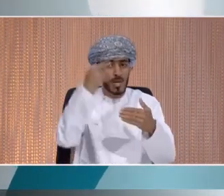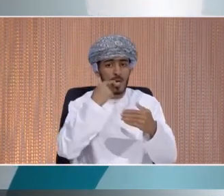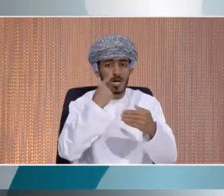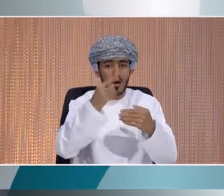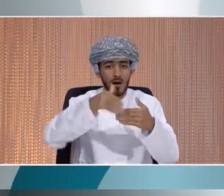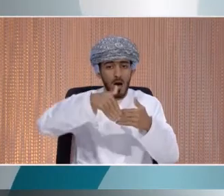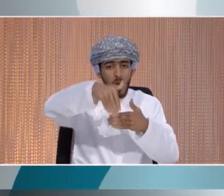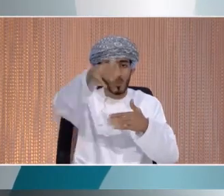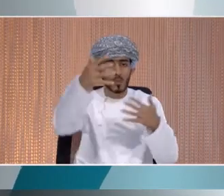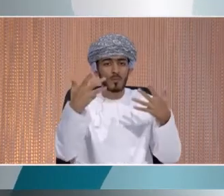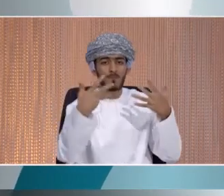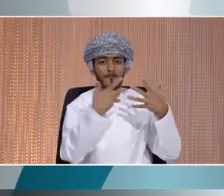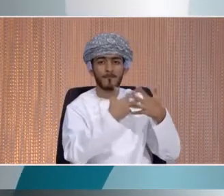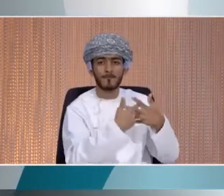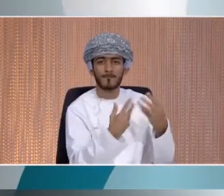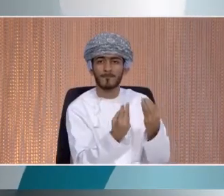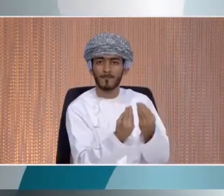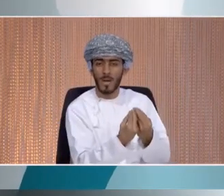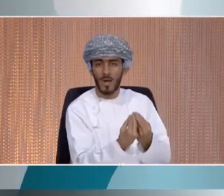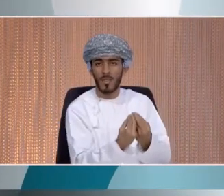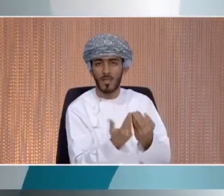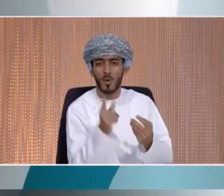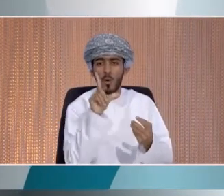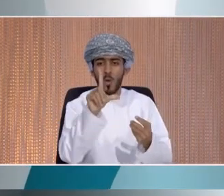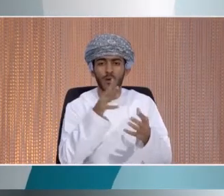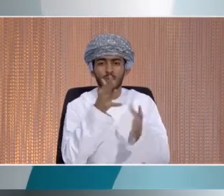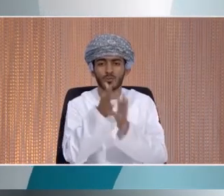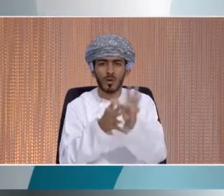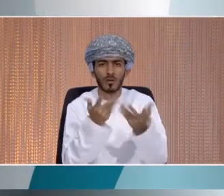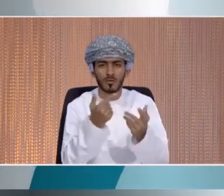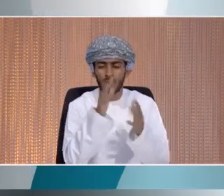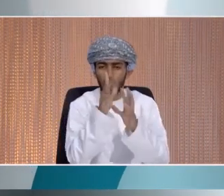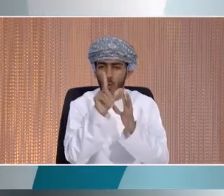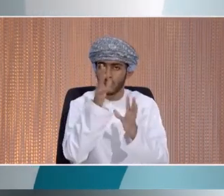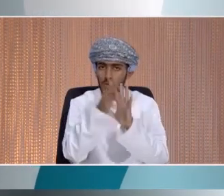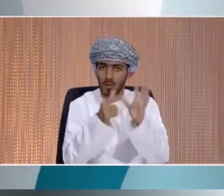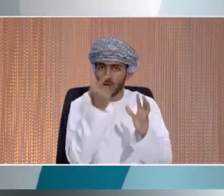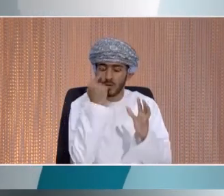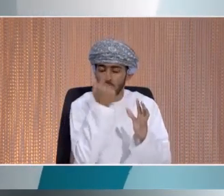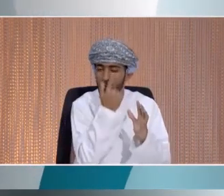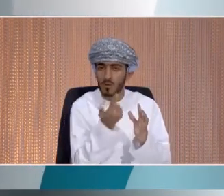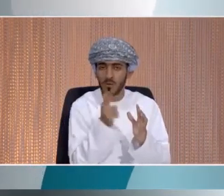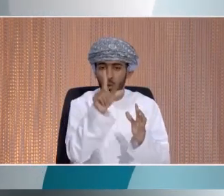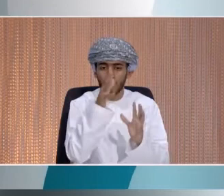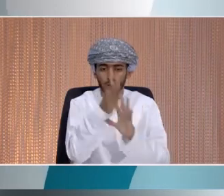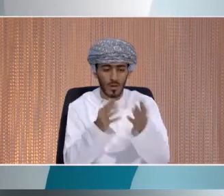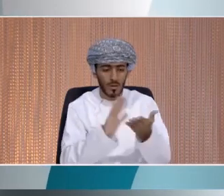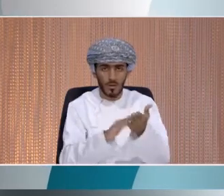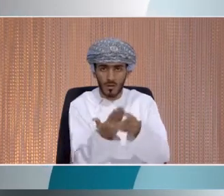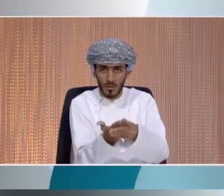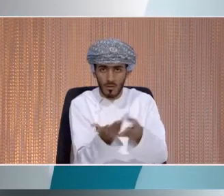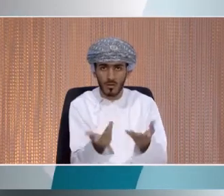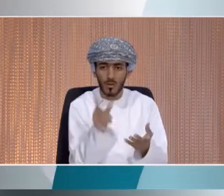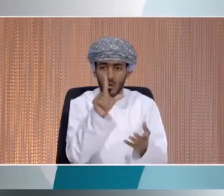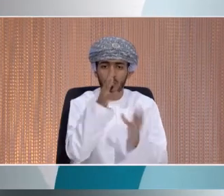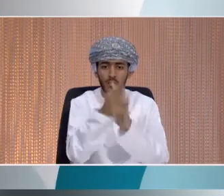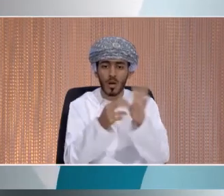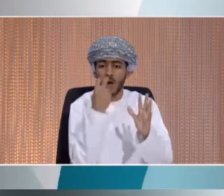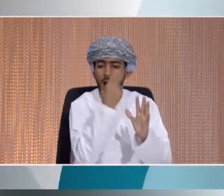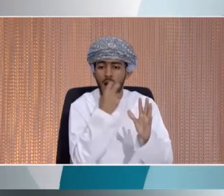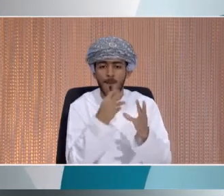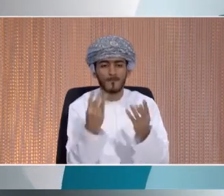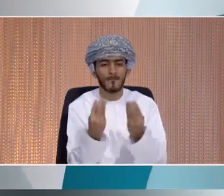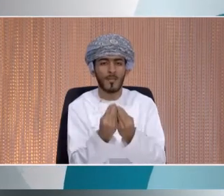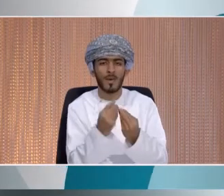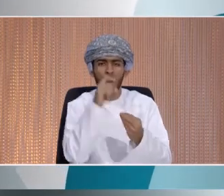تواصل، أيا كان لغة التواصل، لغة التواصل بالعيون، لغة التواصل بالأيدي، لغة التواصل بالشفاه، أي لغة كانت، أهم